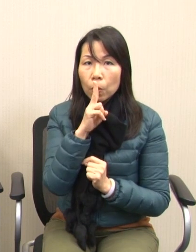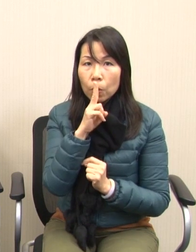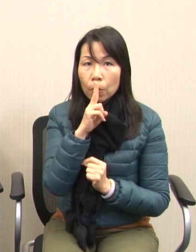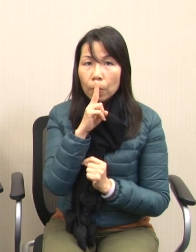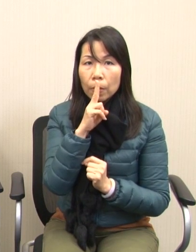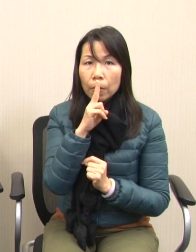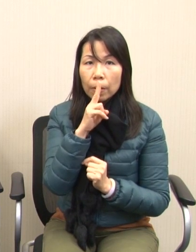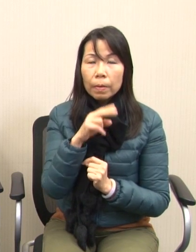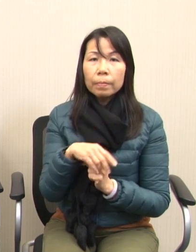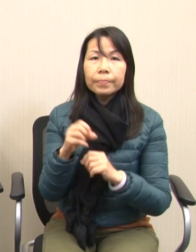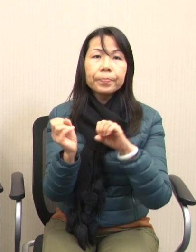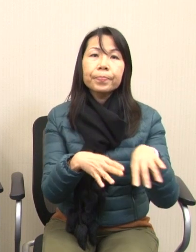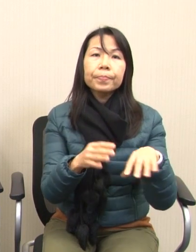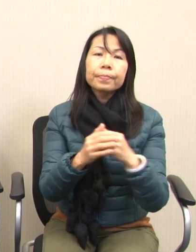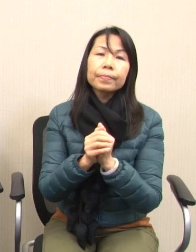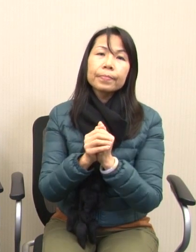收皮啦！